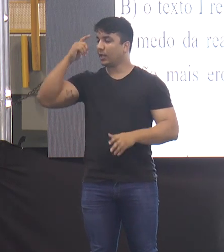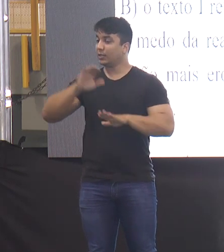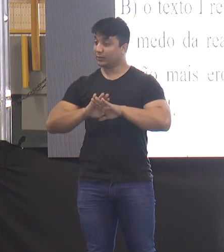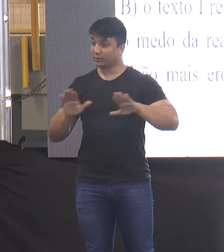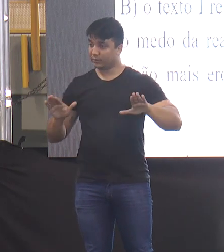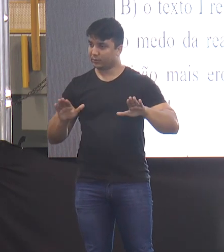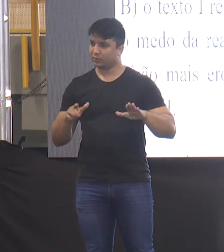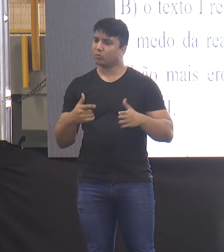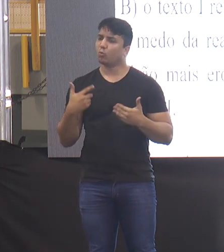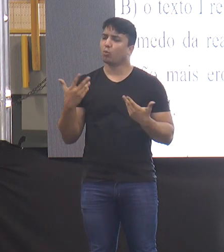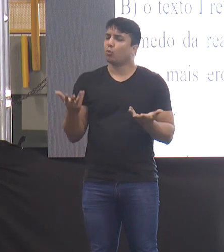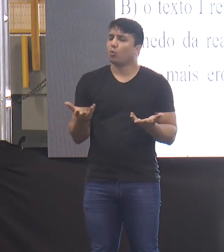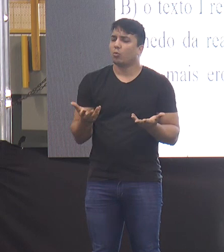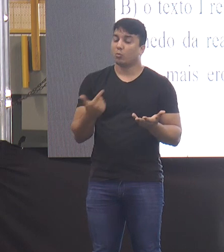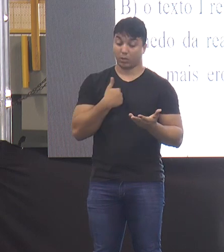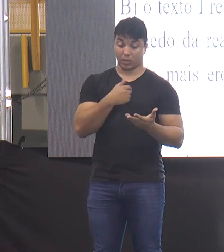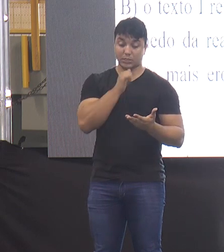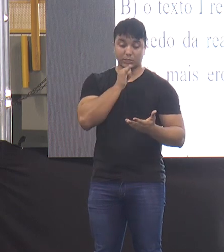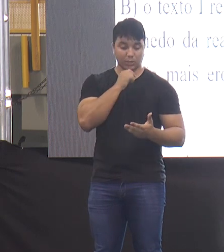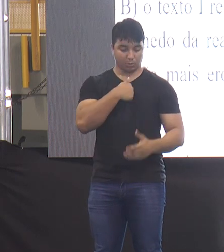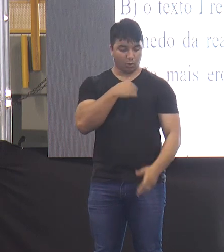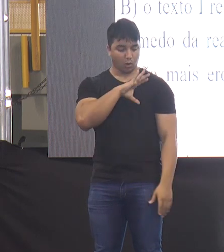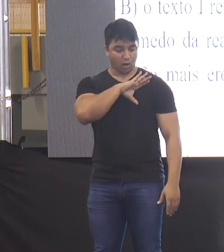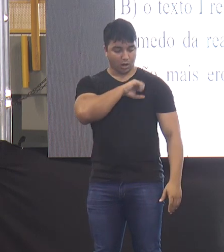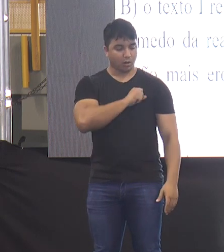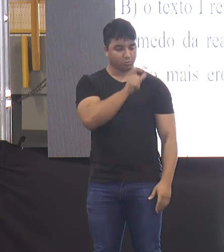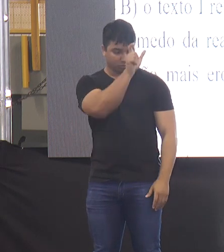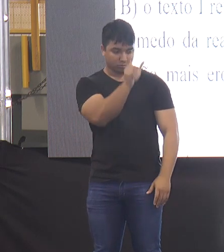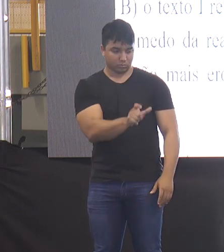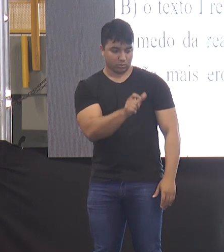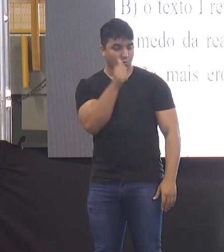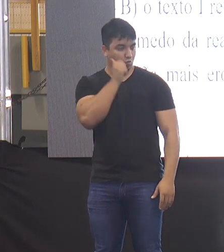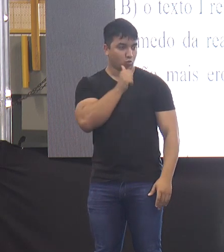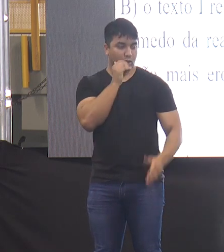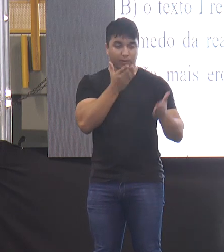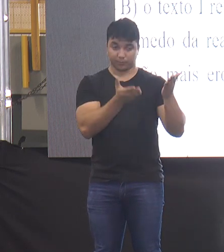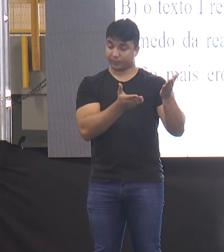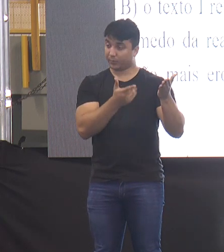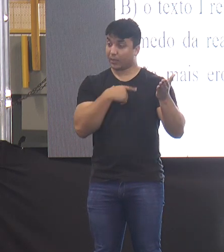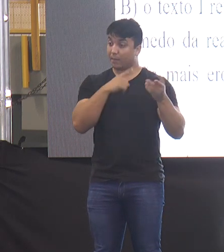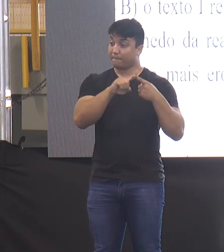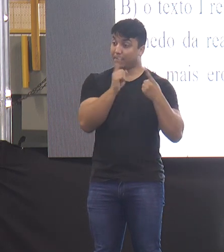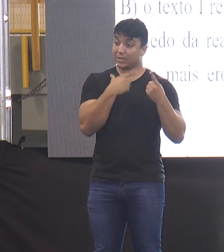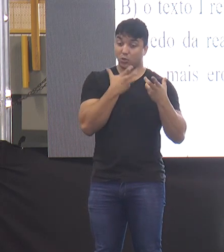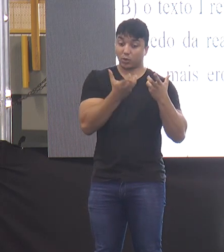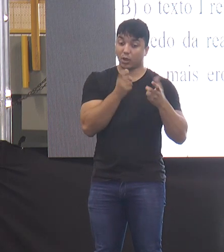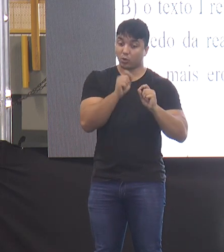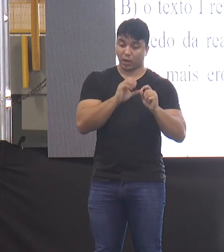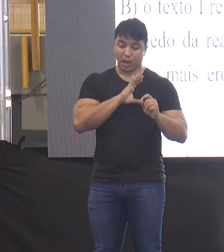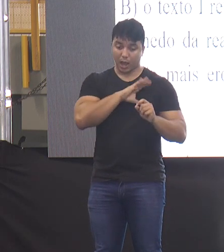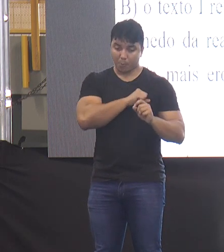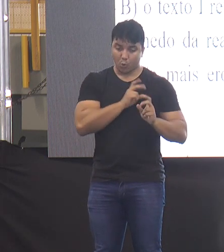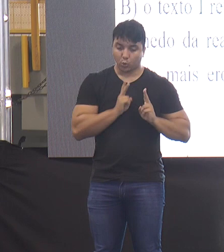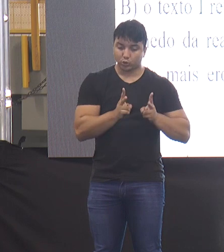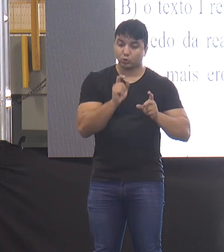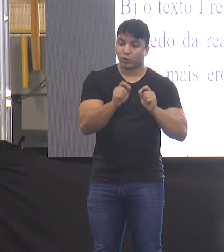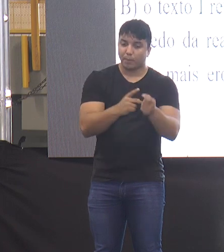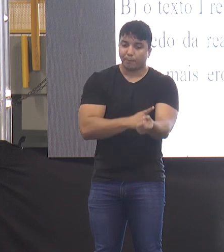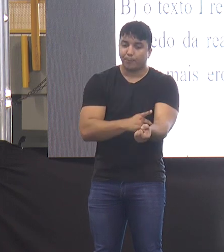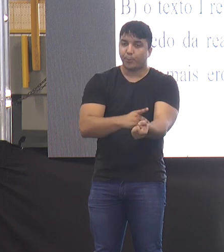essa. Eu amo a mulher, mas eu quero que esse amor permaneça